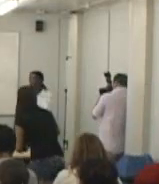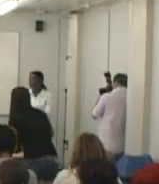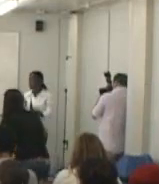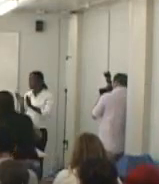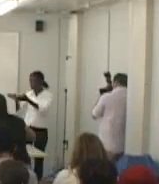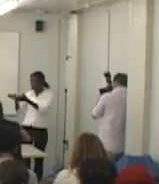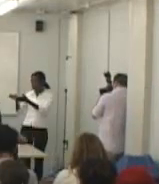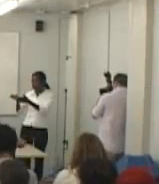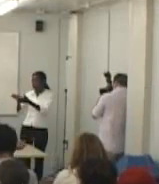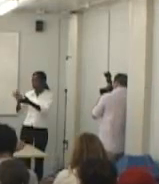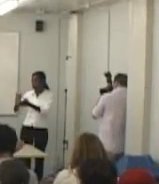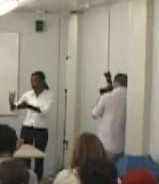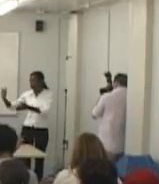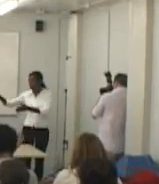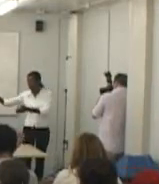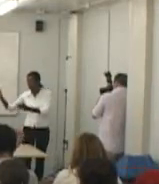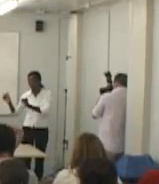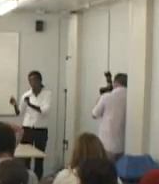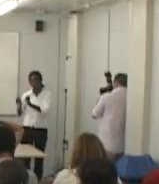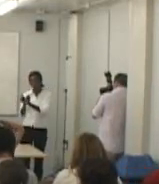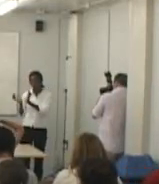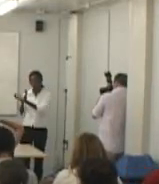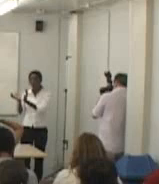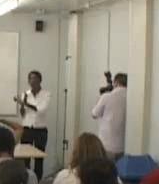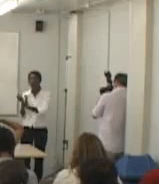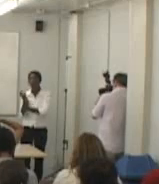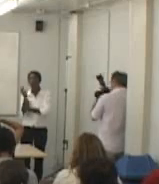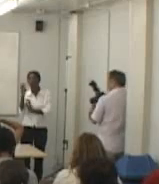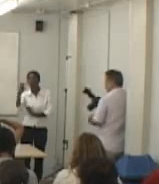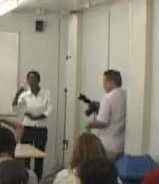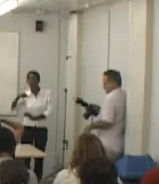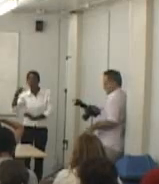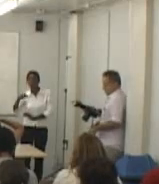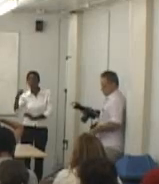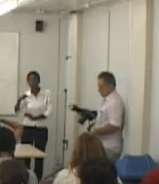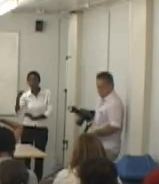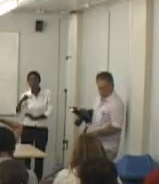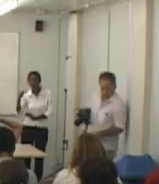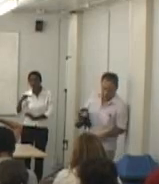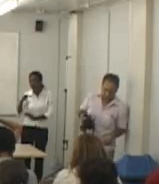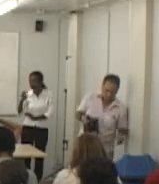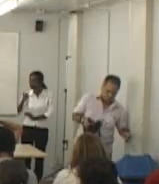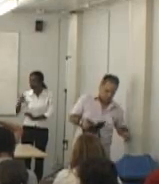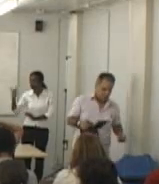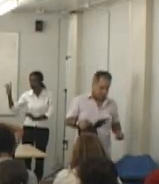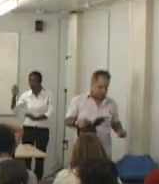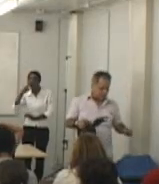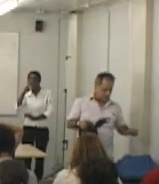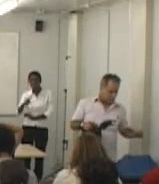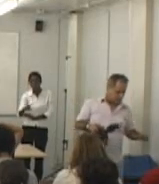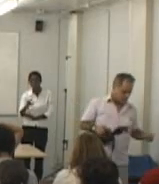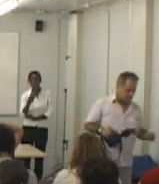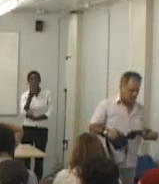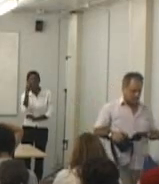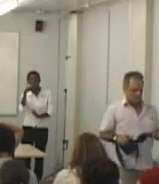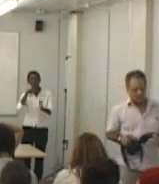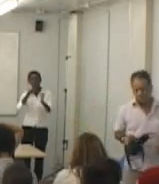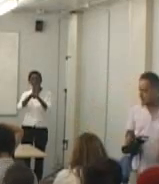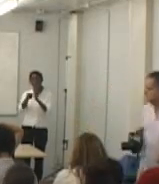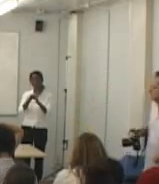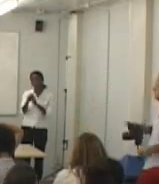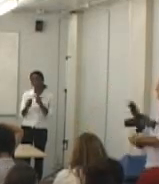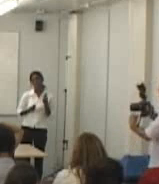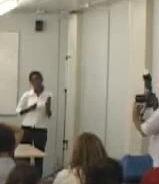expectativa que nós temos assim é que nos 5 minutos os candidatos responderão as três perguntas na ordem no formato que eles